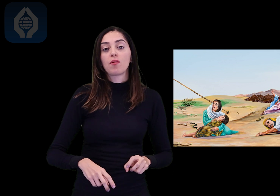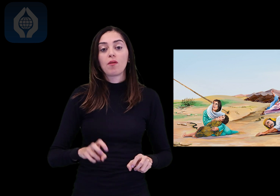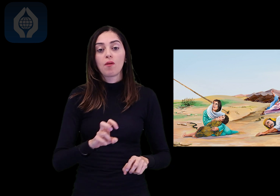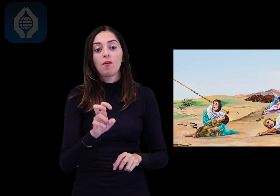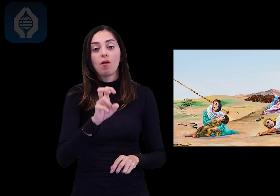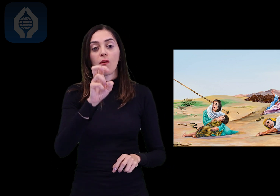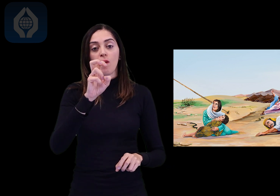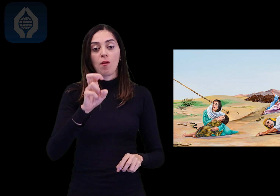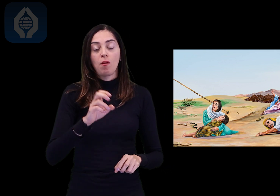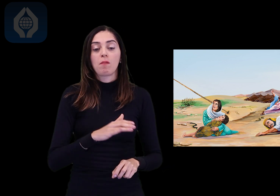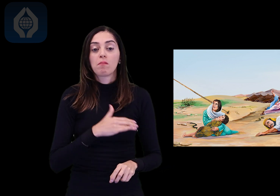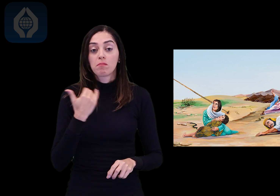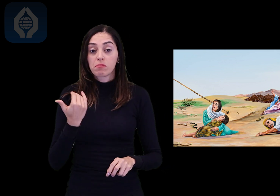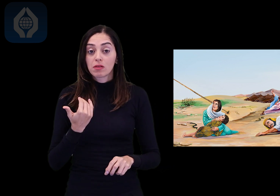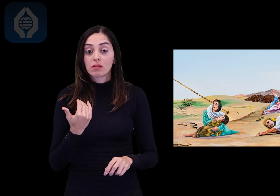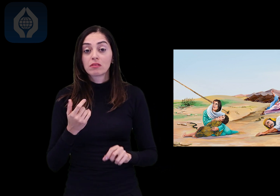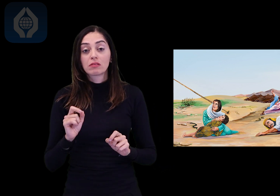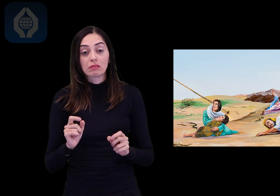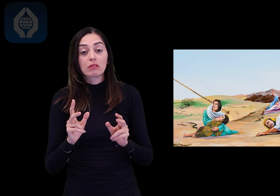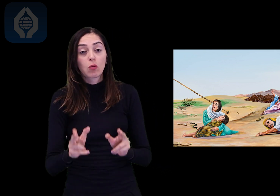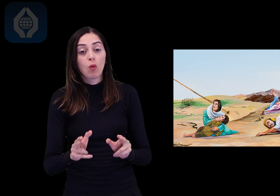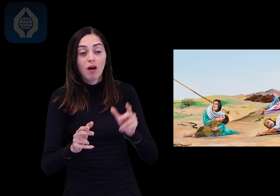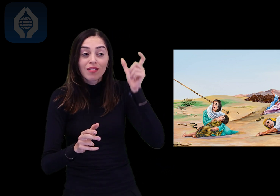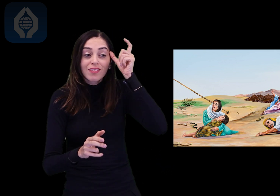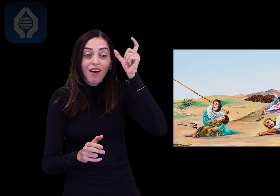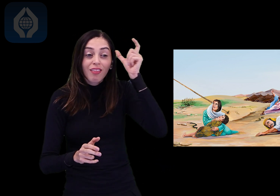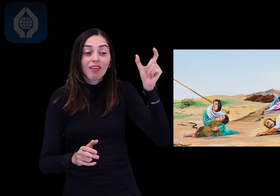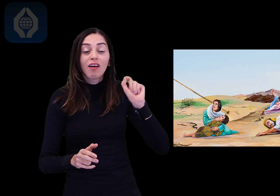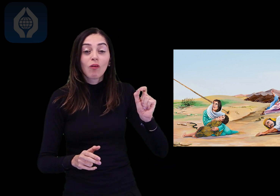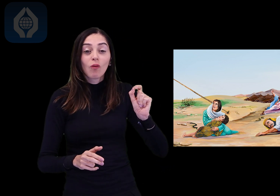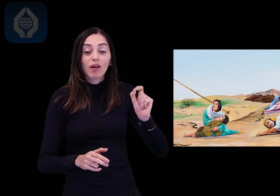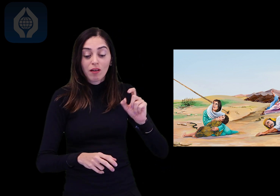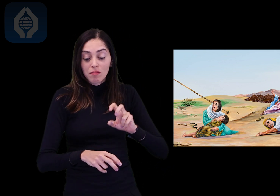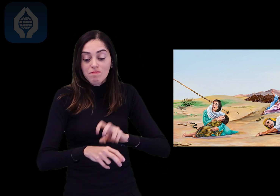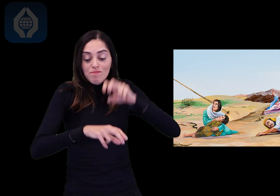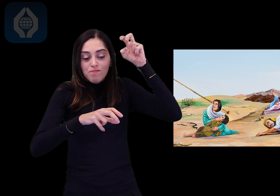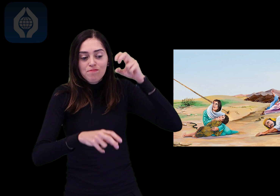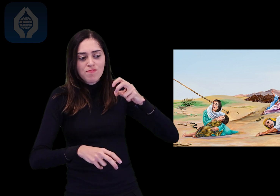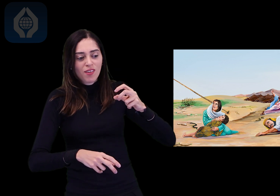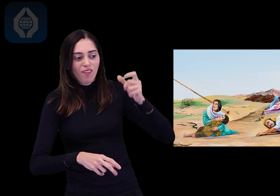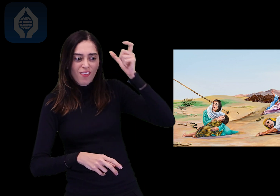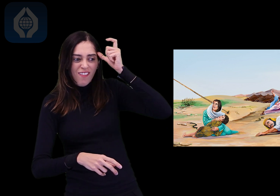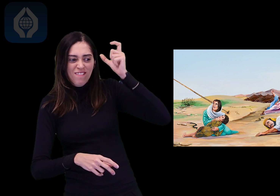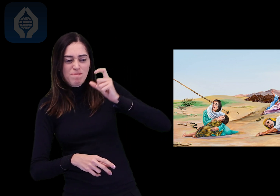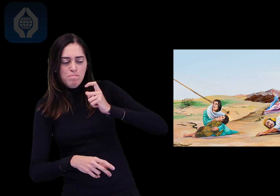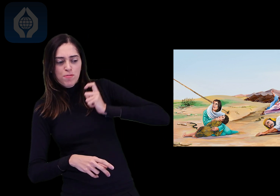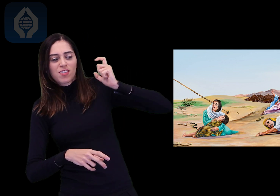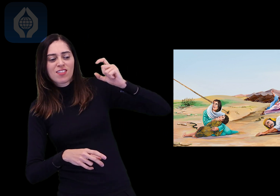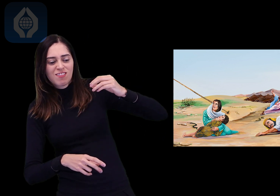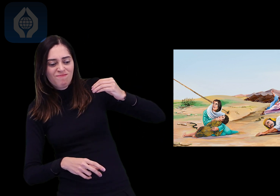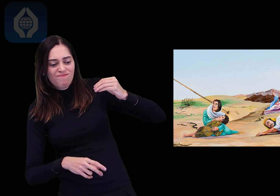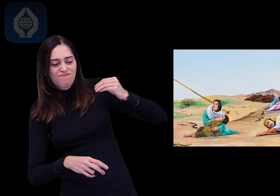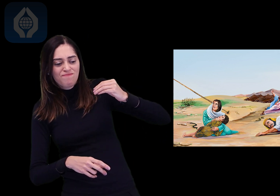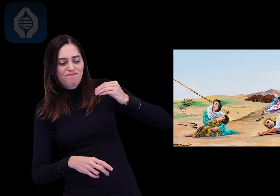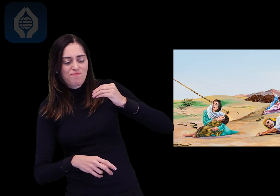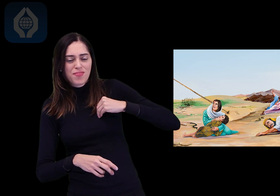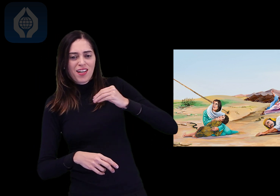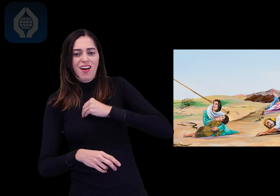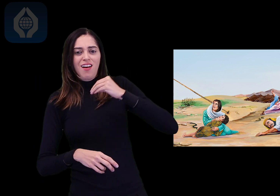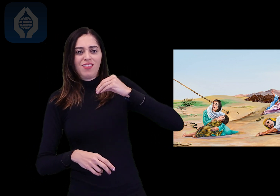morreram. De modo semelhante, todas as pessoas foram picadas por Satanás e pelo pecado, e todos morreram para Deus. Eu não